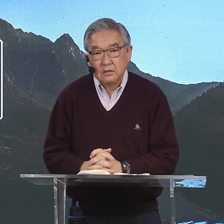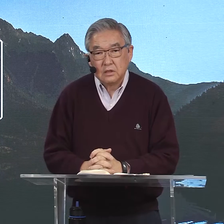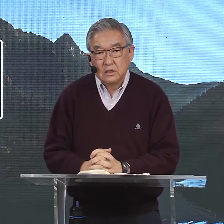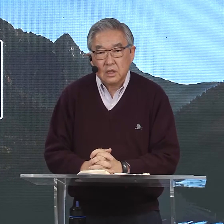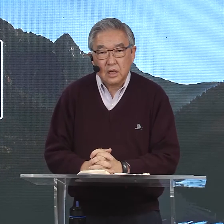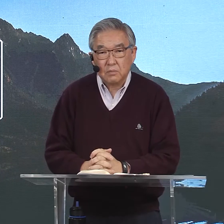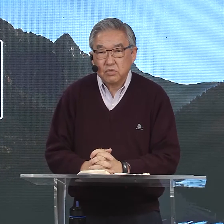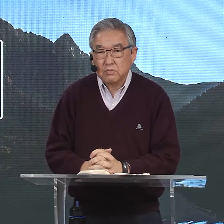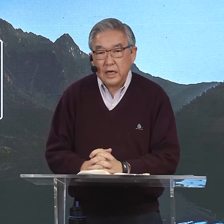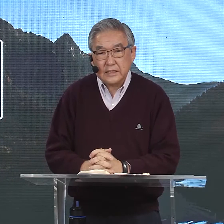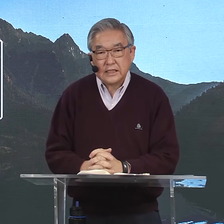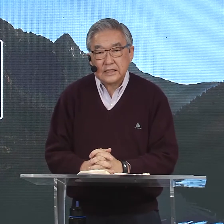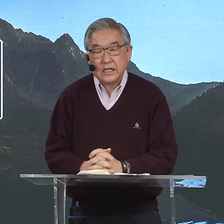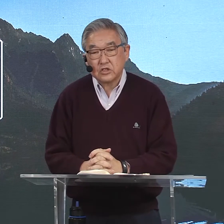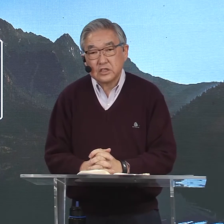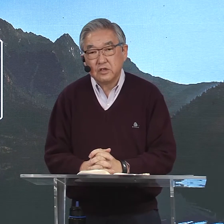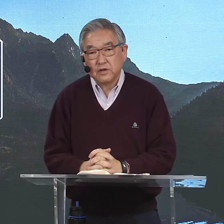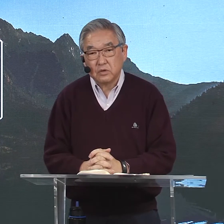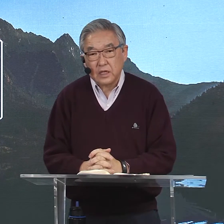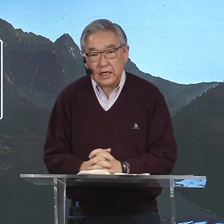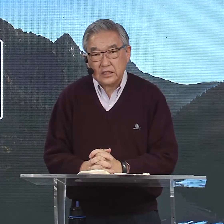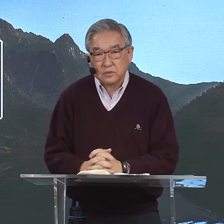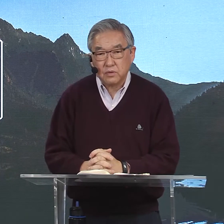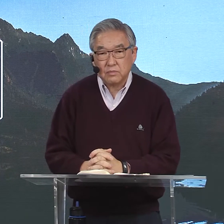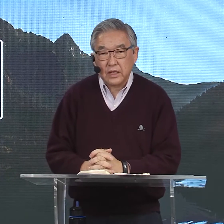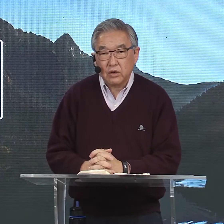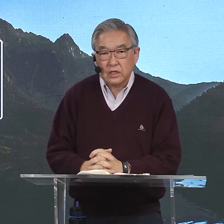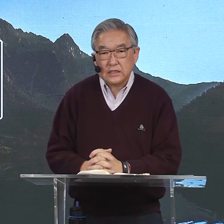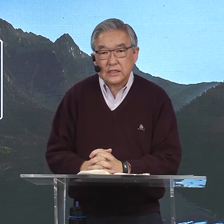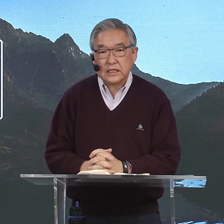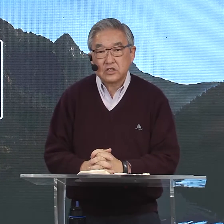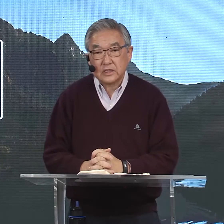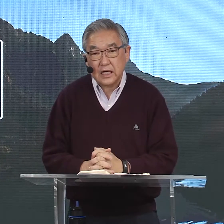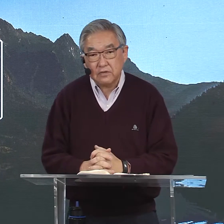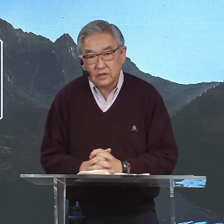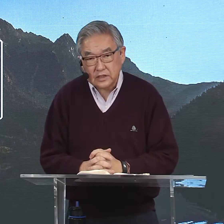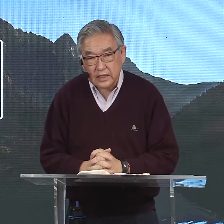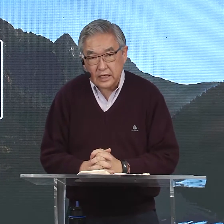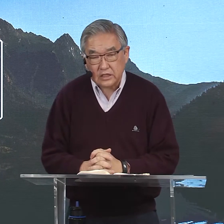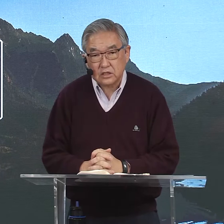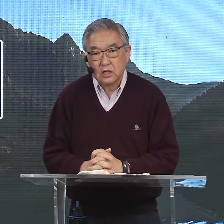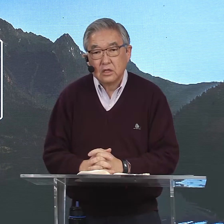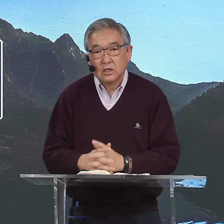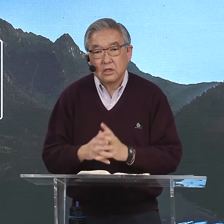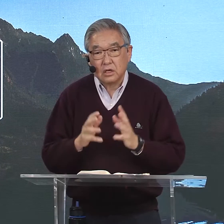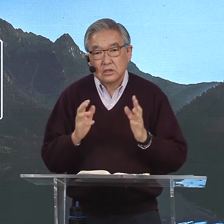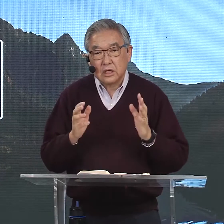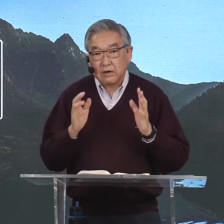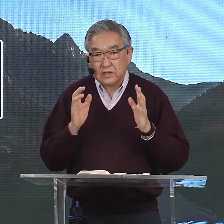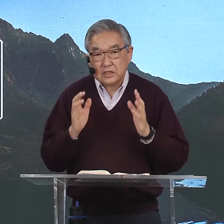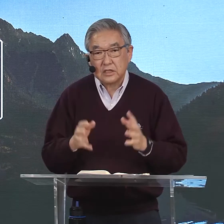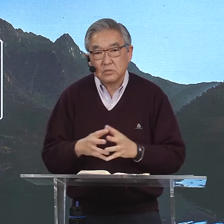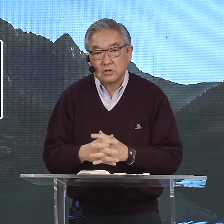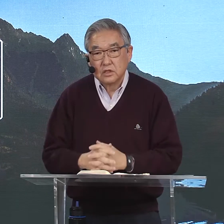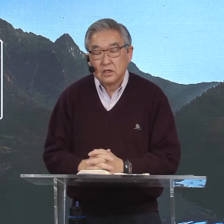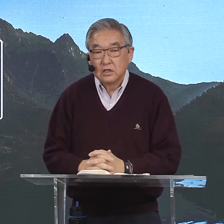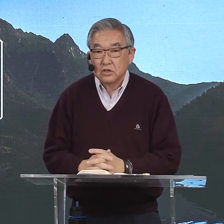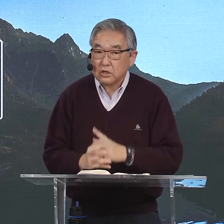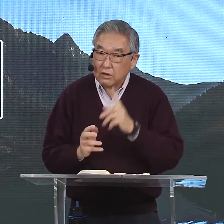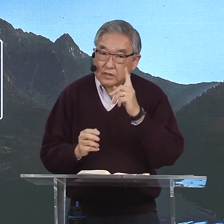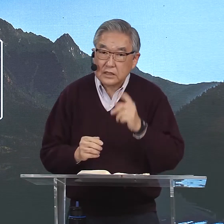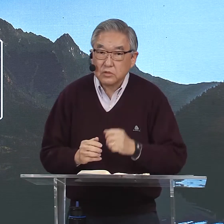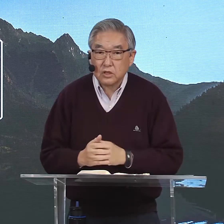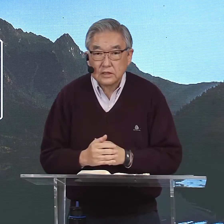e por mais que seja as dificuldades por maiores que sejam as adversidades nós avançamos